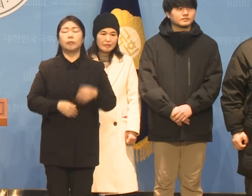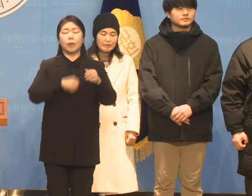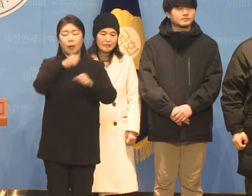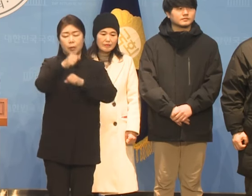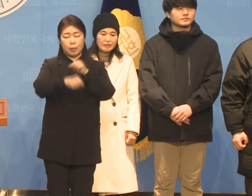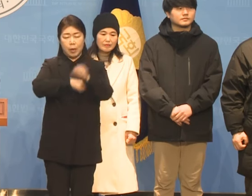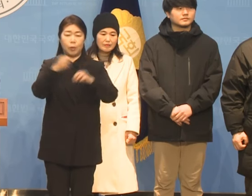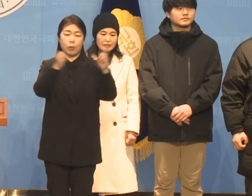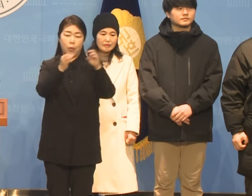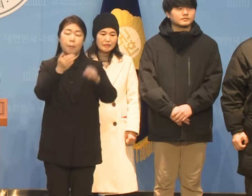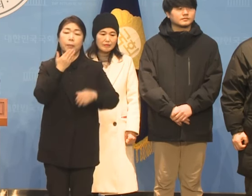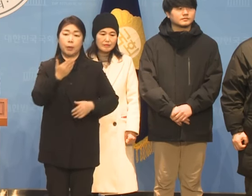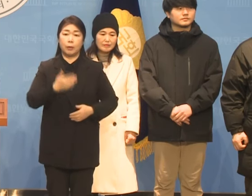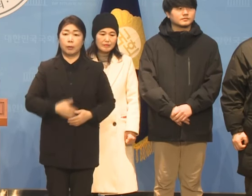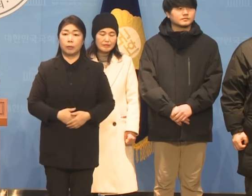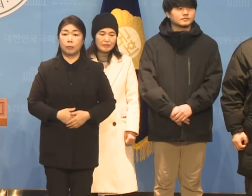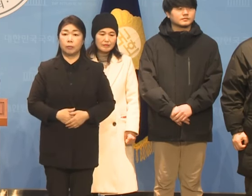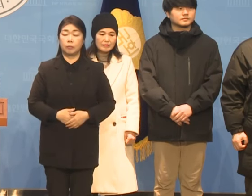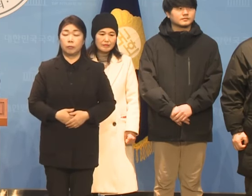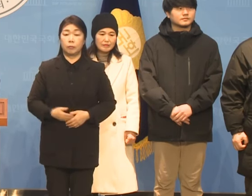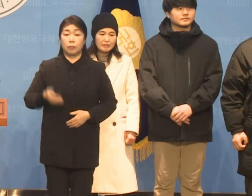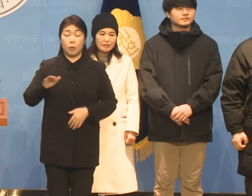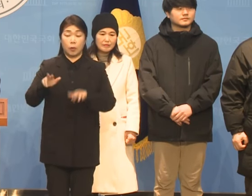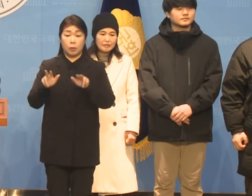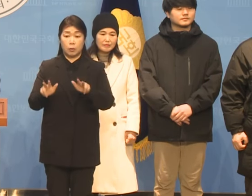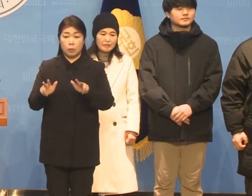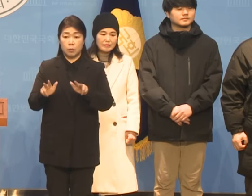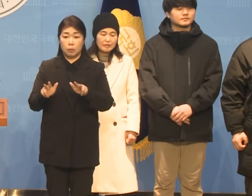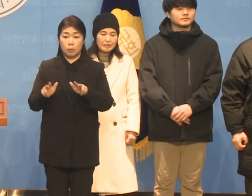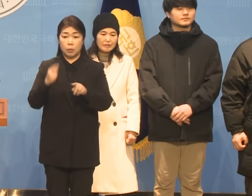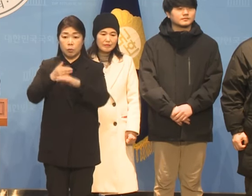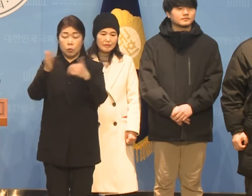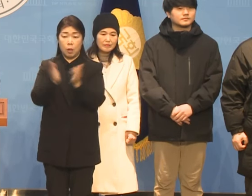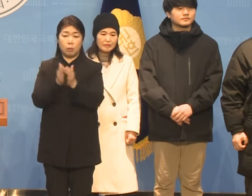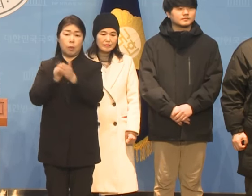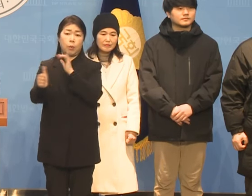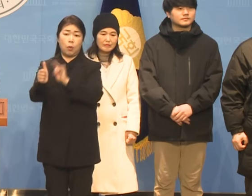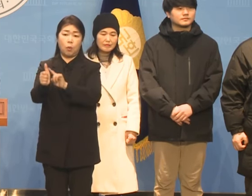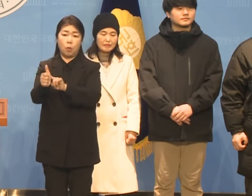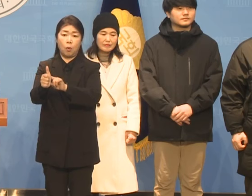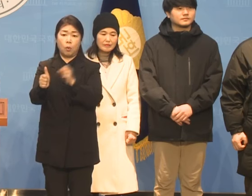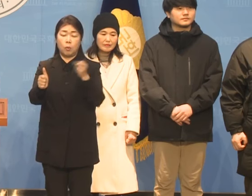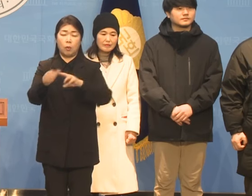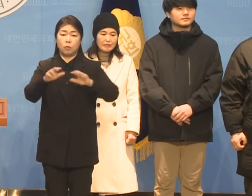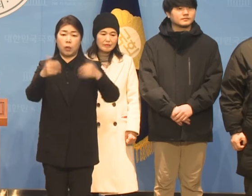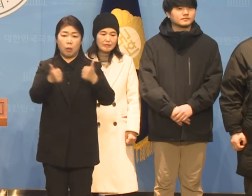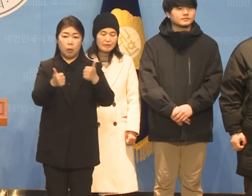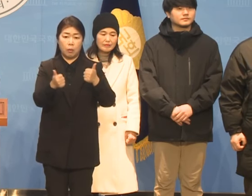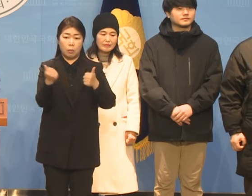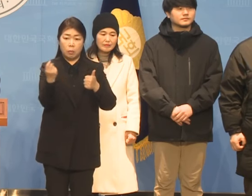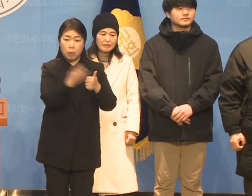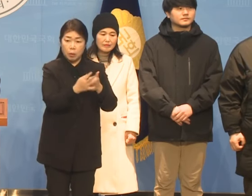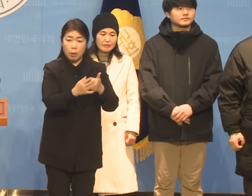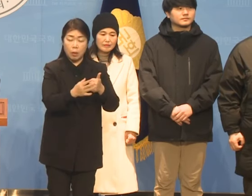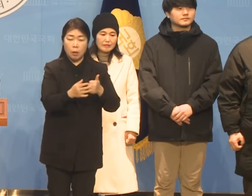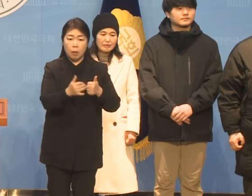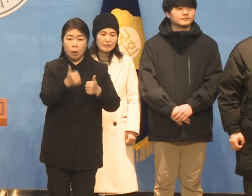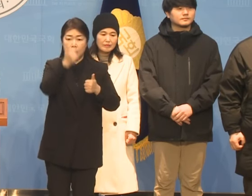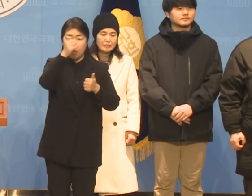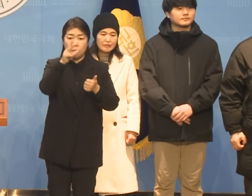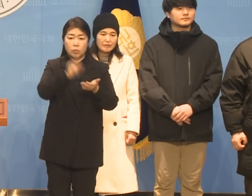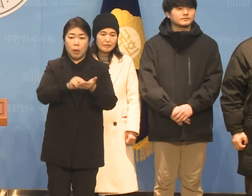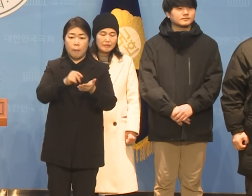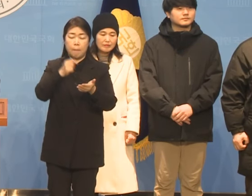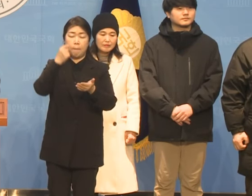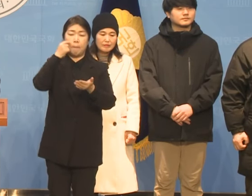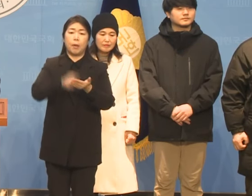지금 당대표를 비롯해 상당수 국회의원들이 도덕성 시비에 걸려 방탄에 집중하다 보니 윤석열